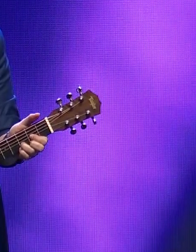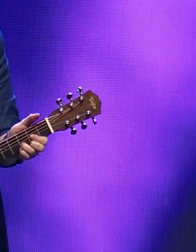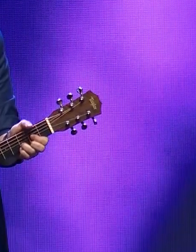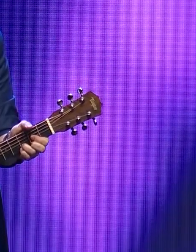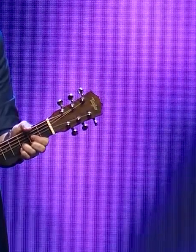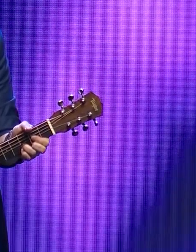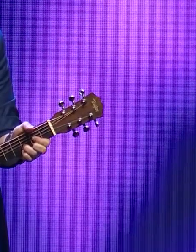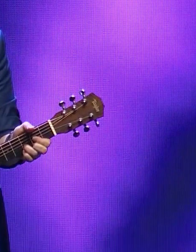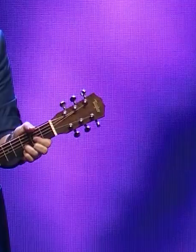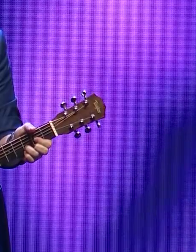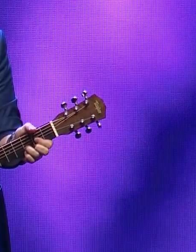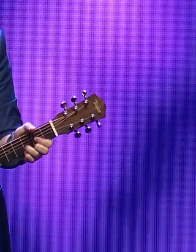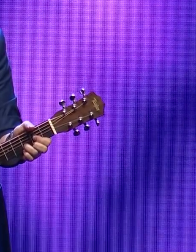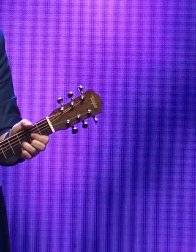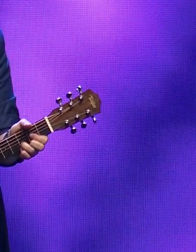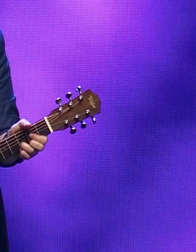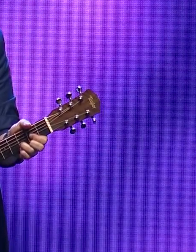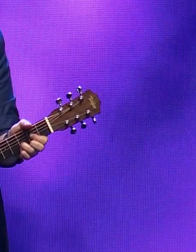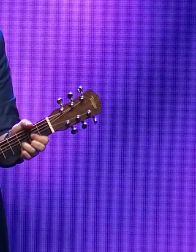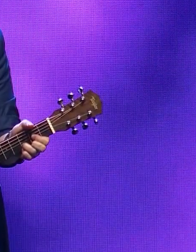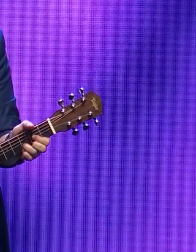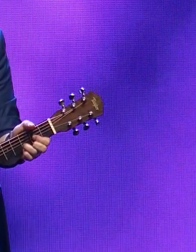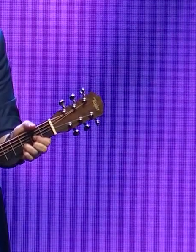Ini nih aramayasu,